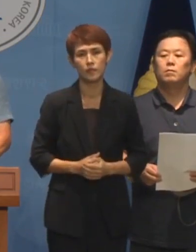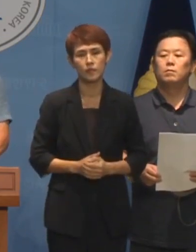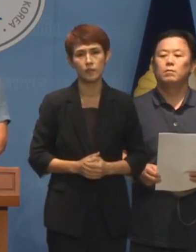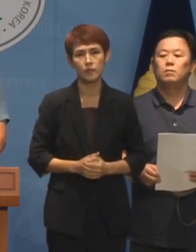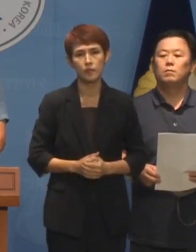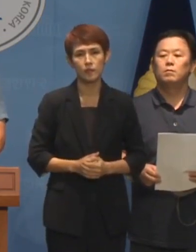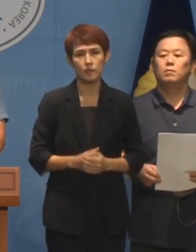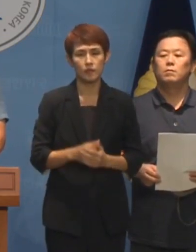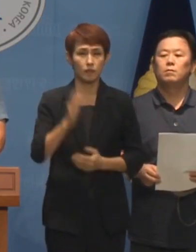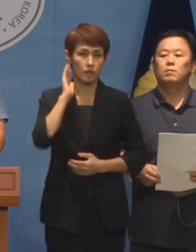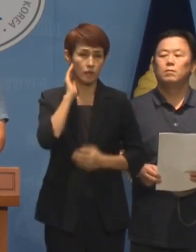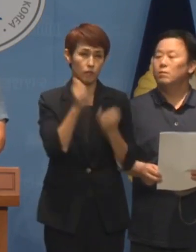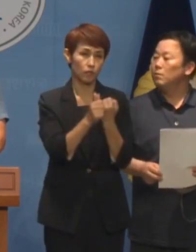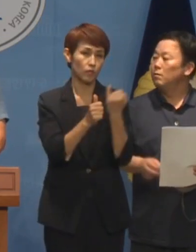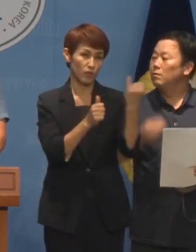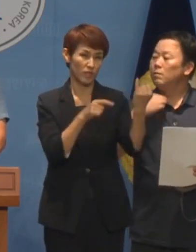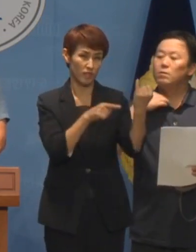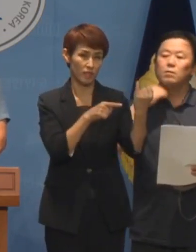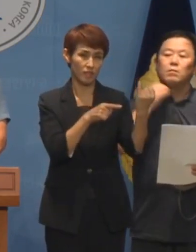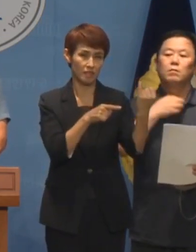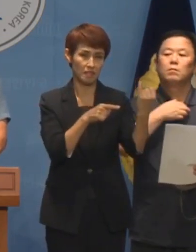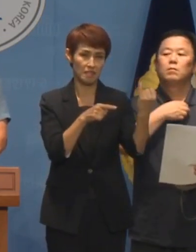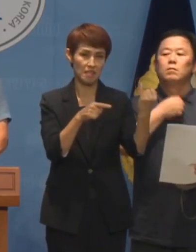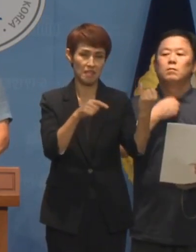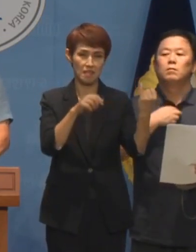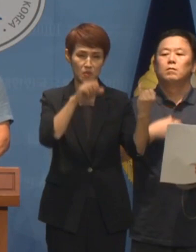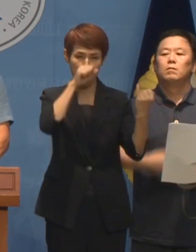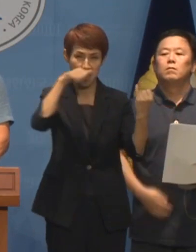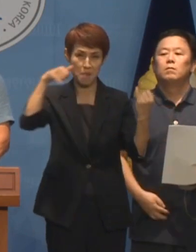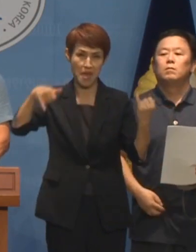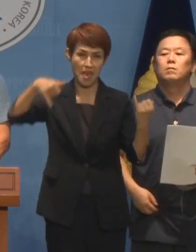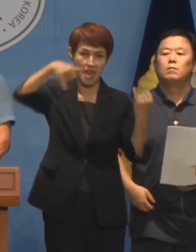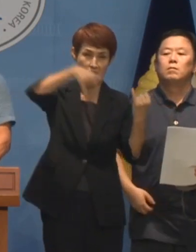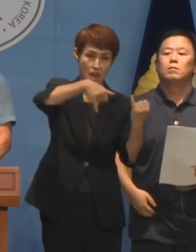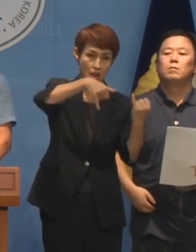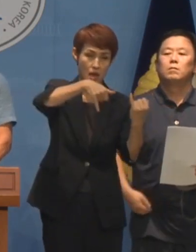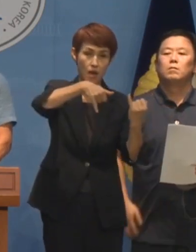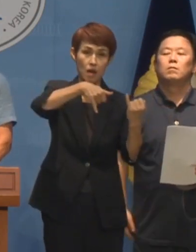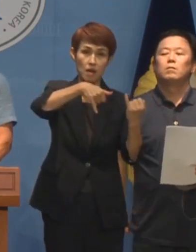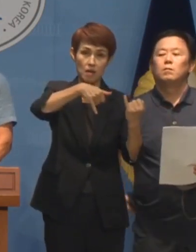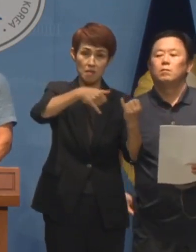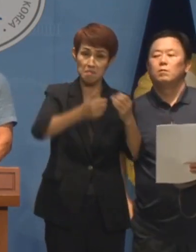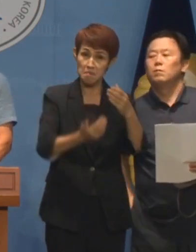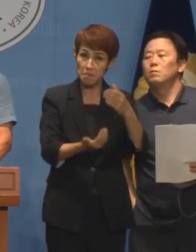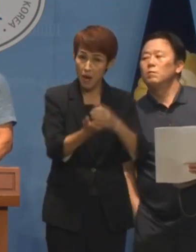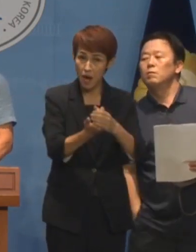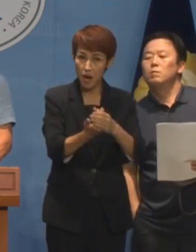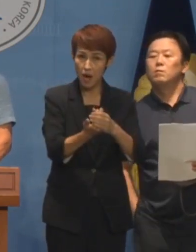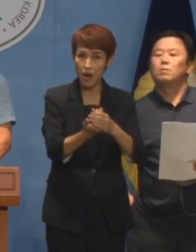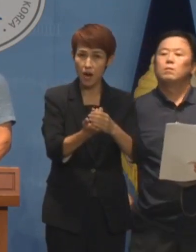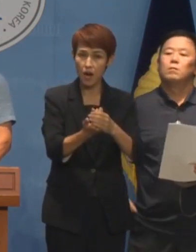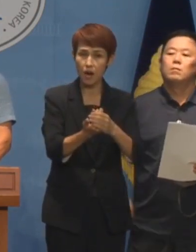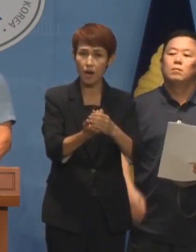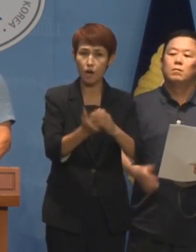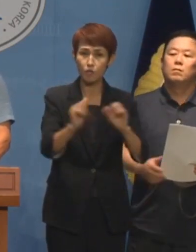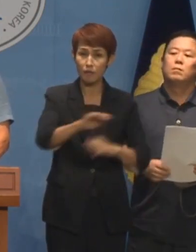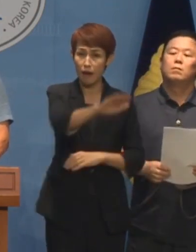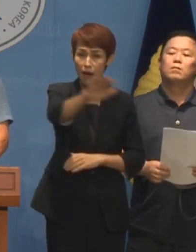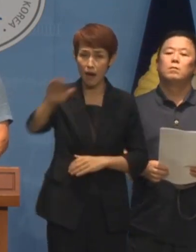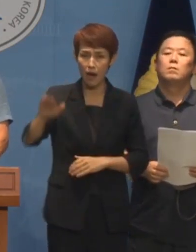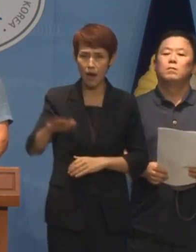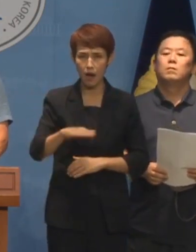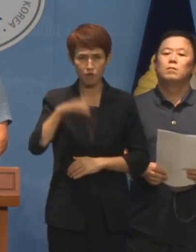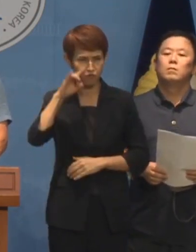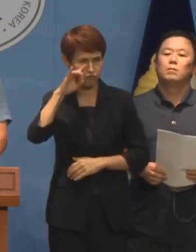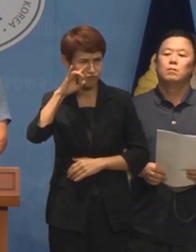지금 김건희 여사는 그 명품백 그 사건 얼마나 오래됐고 온 국민의 관심사인데도 제대로 불러서 조사도